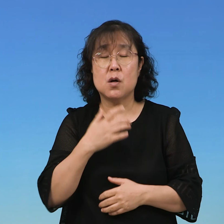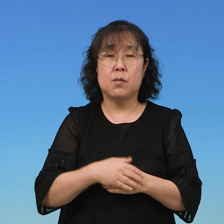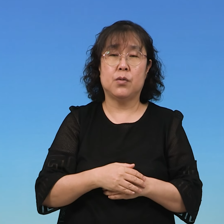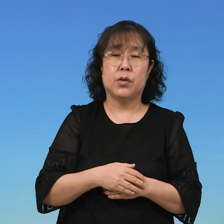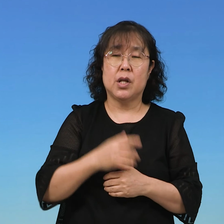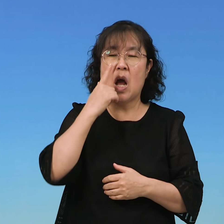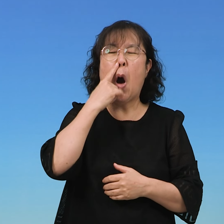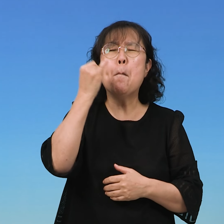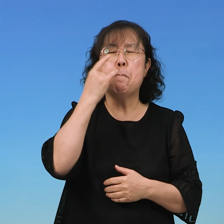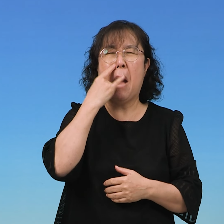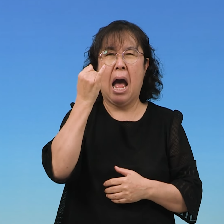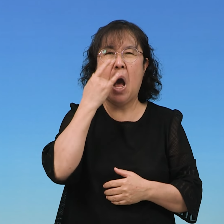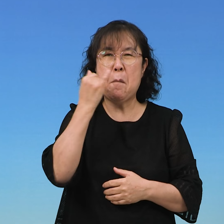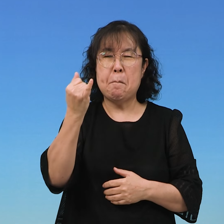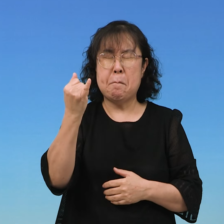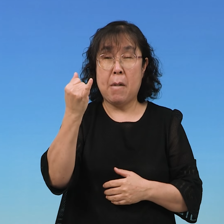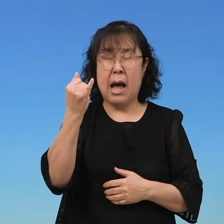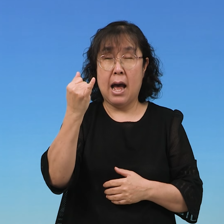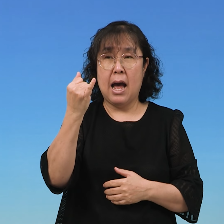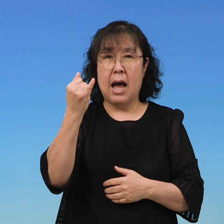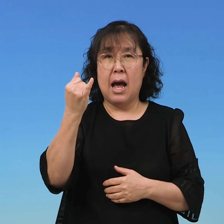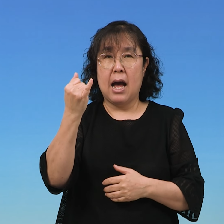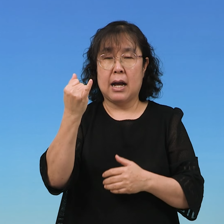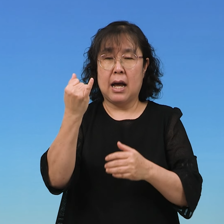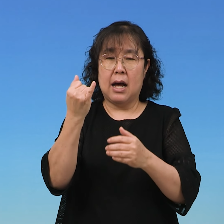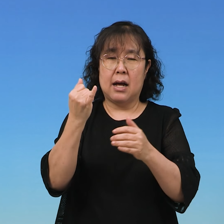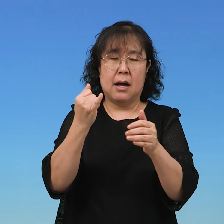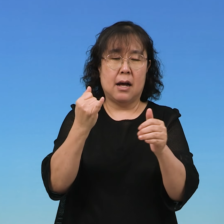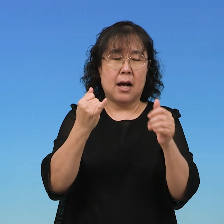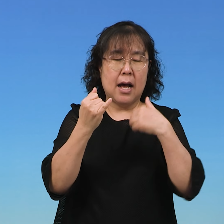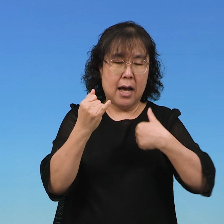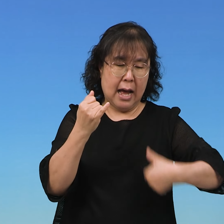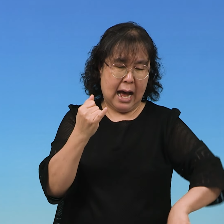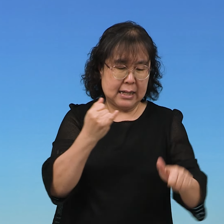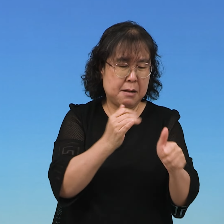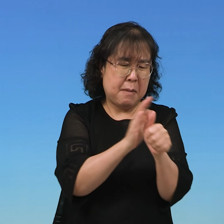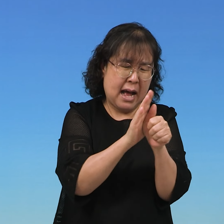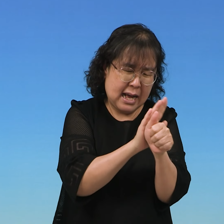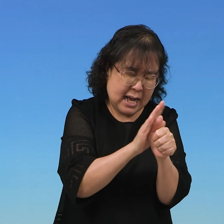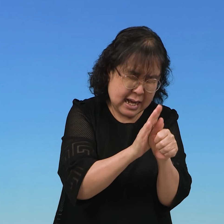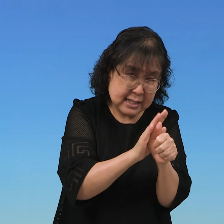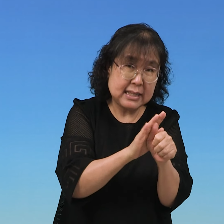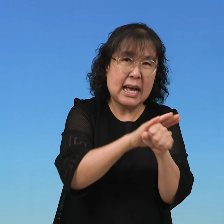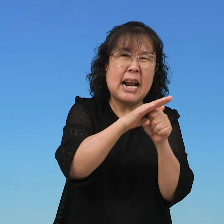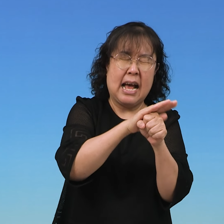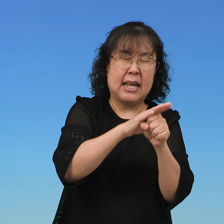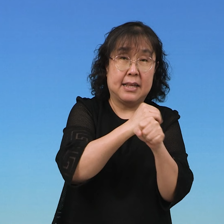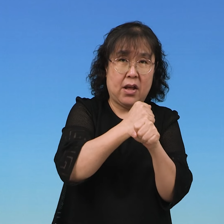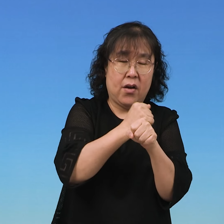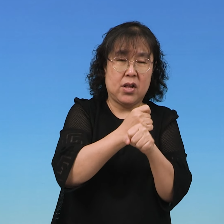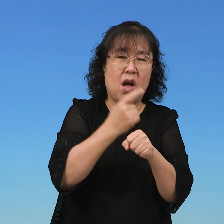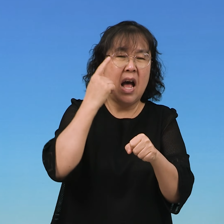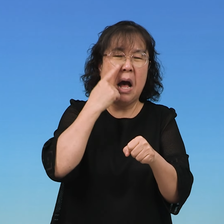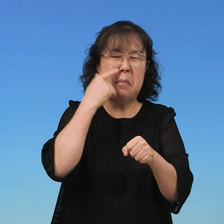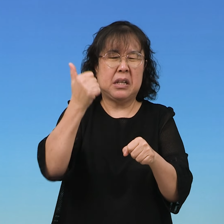야곱은요 또 마마보이로 알려져 있습니다. 엄마 치마 폭에 쌓여있던 사람이에요. 아버지가 또 그게 마음에 안 든 거